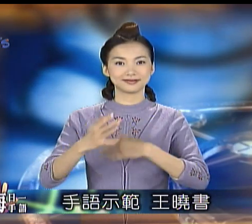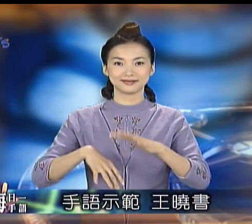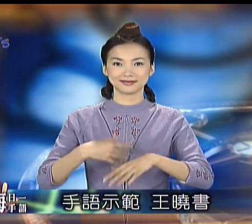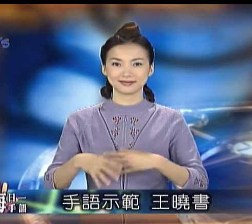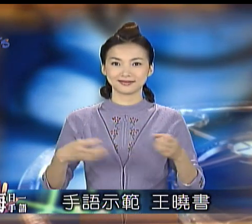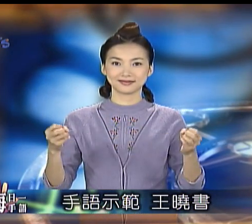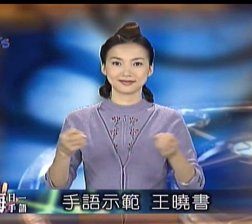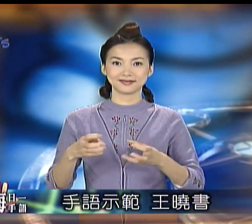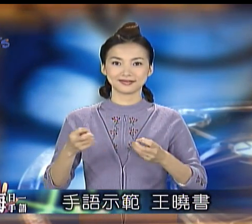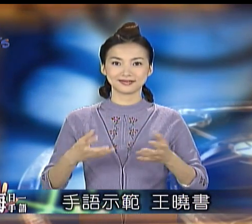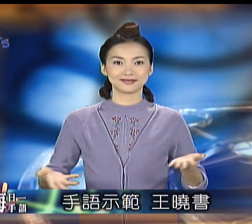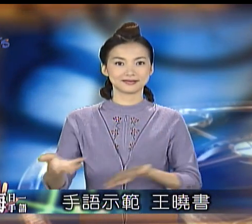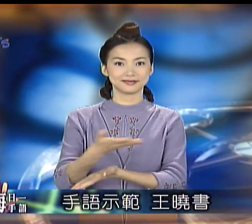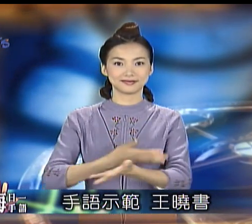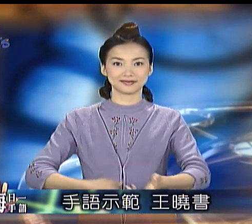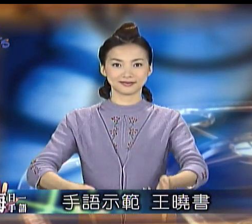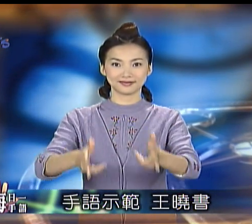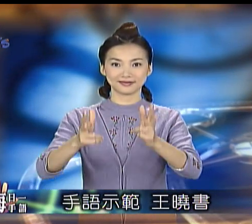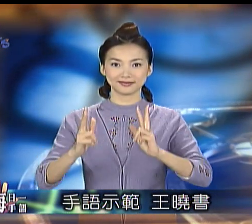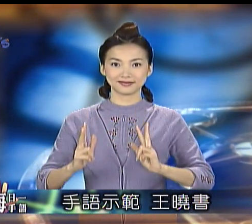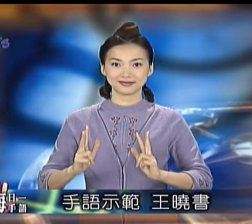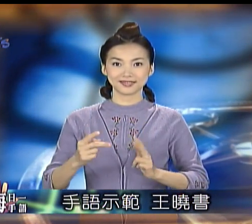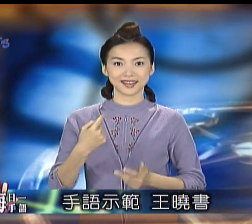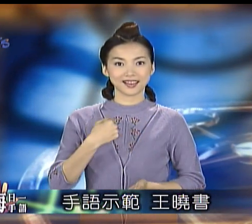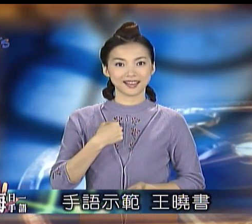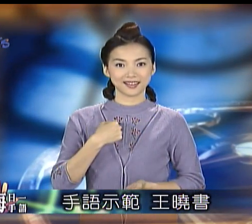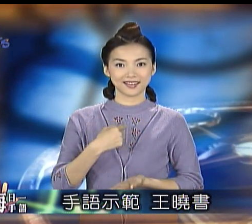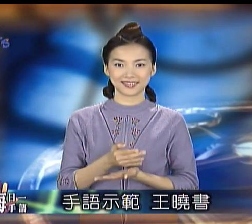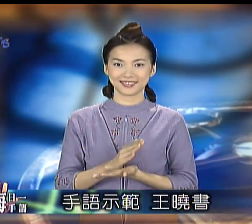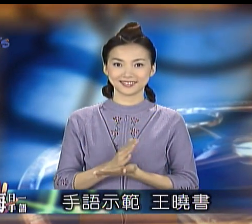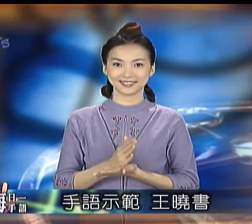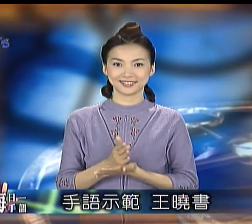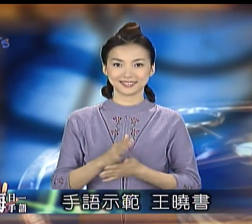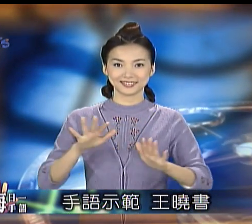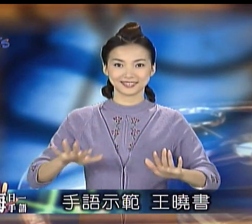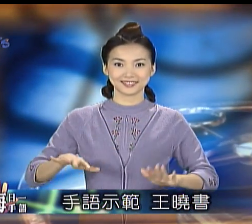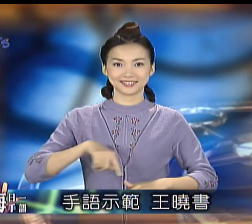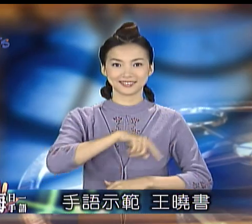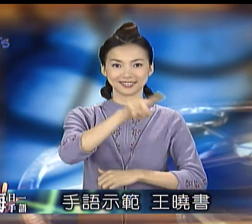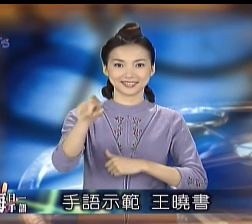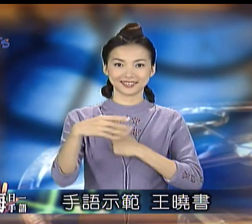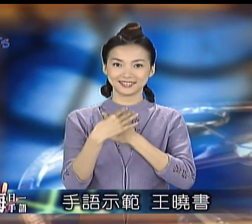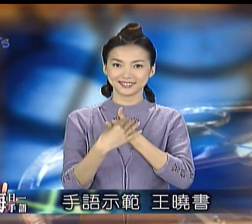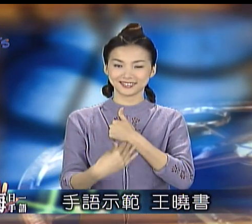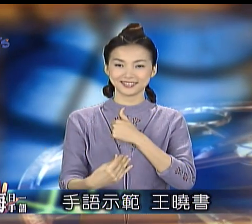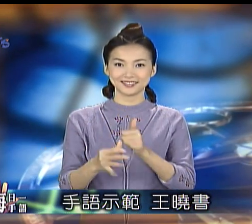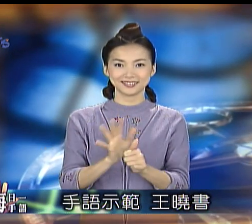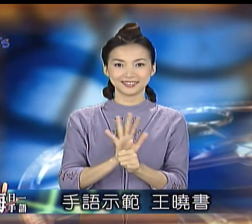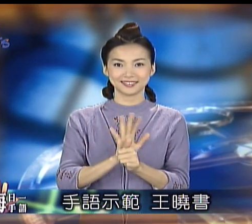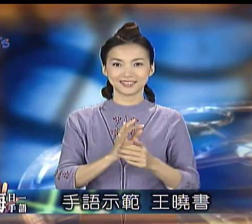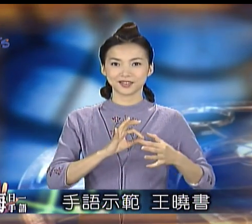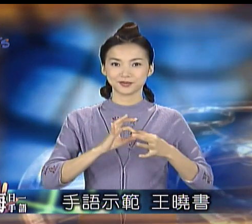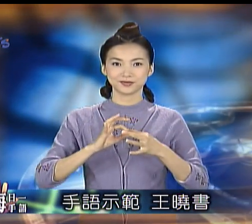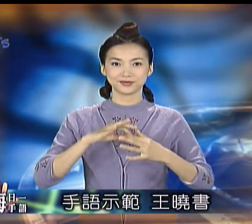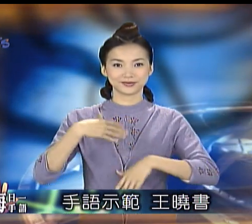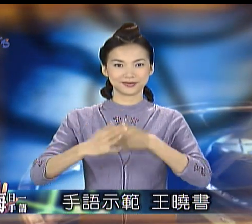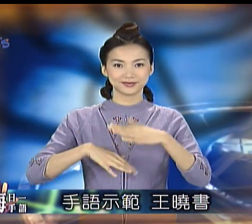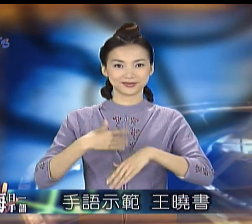动动双手，搭起无声的桥梁。我是王小舒，今天来学跟接待有关的手